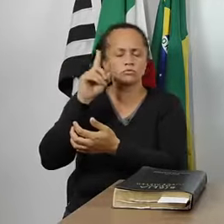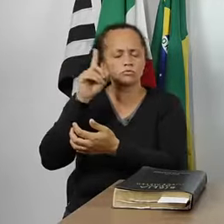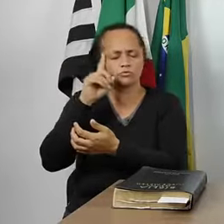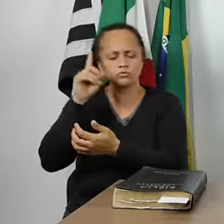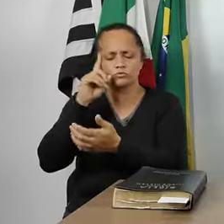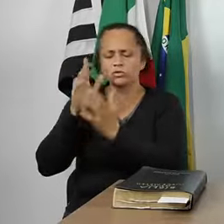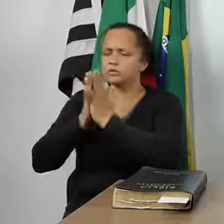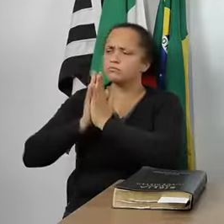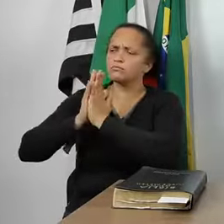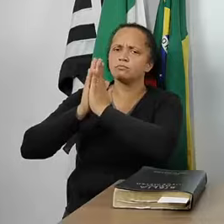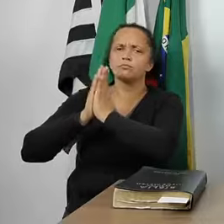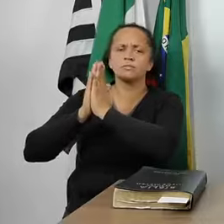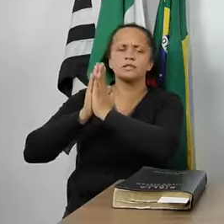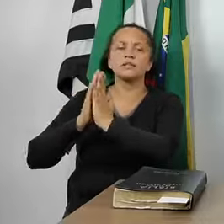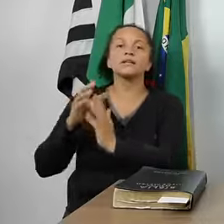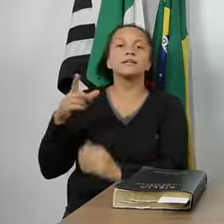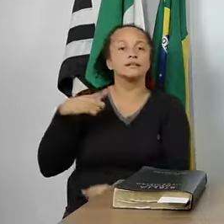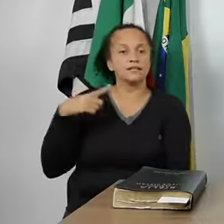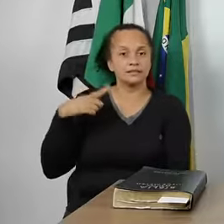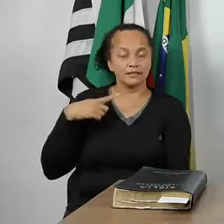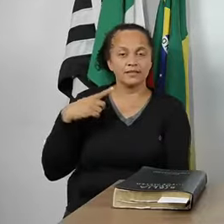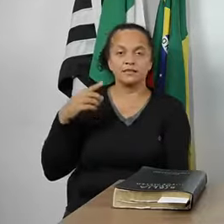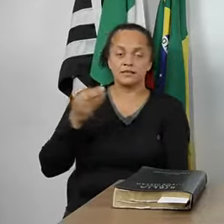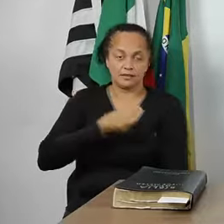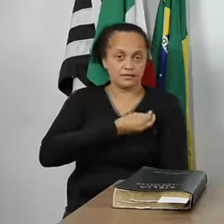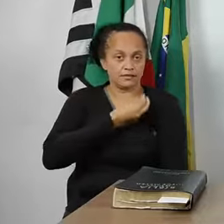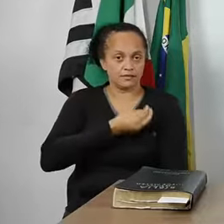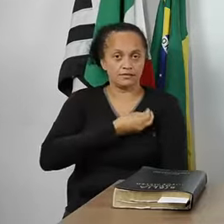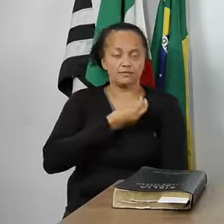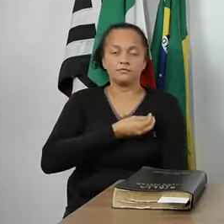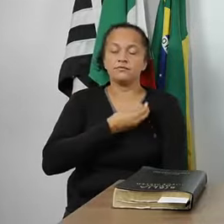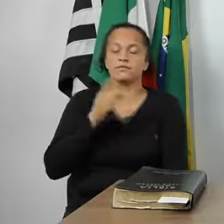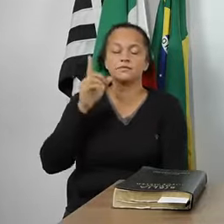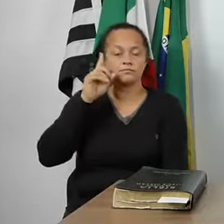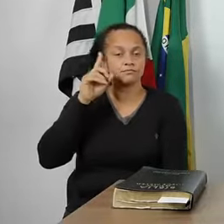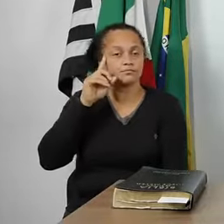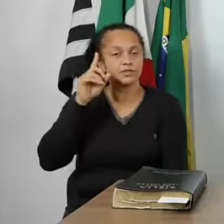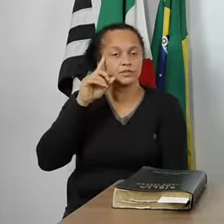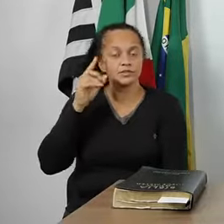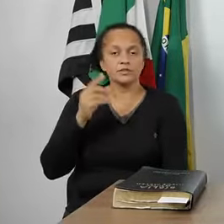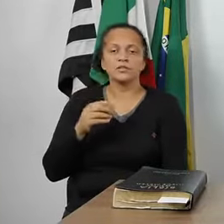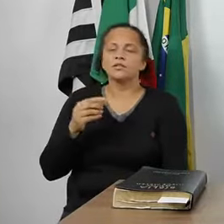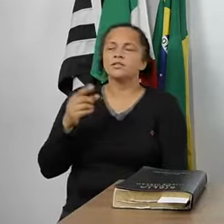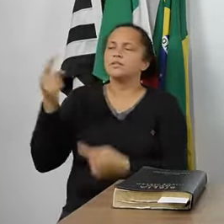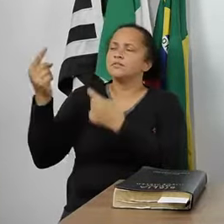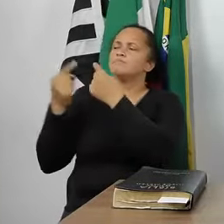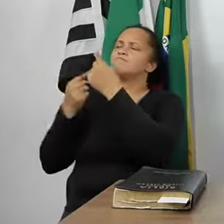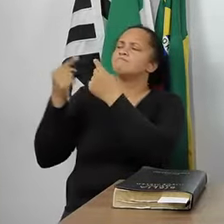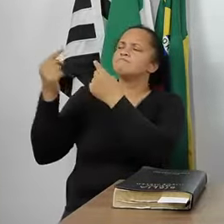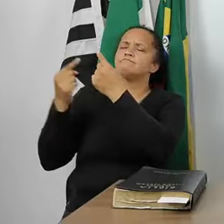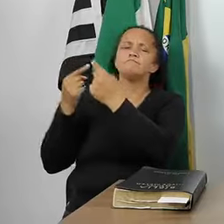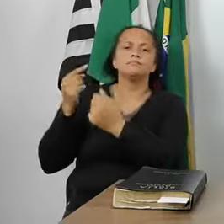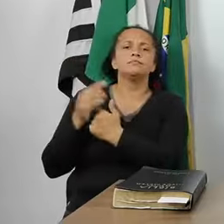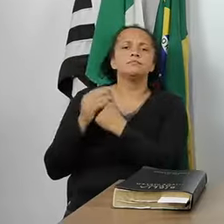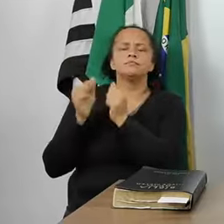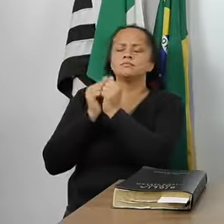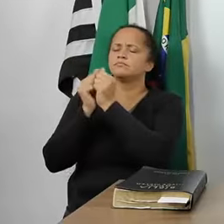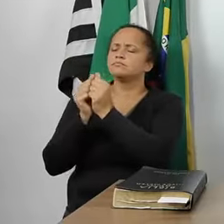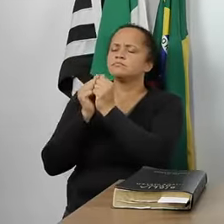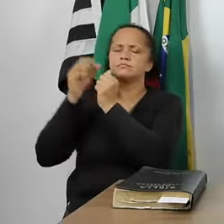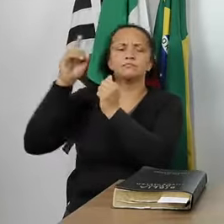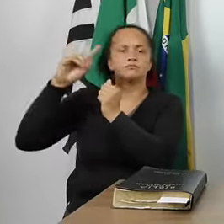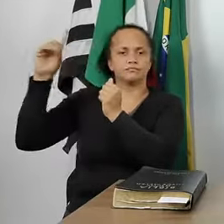e de estabelecer na nossa vida diária esse relacionamento íntimo e profundo com Ele, porque é possível.